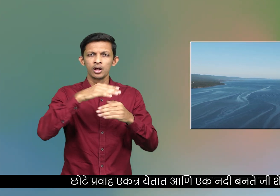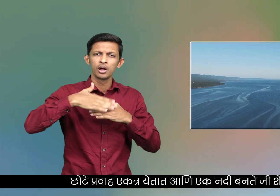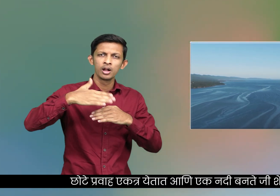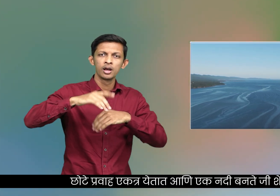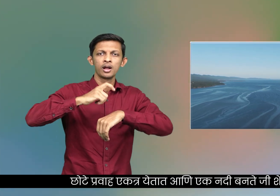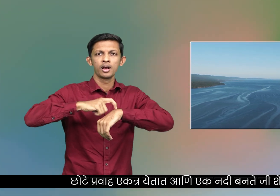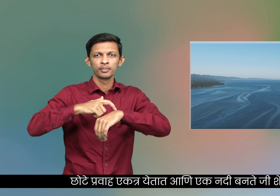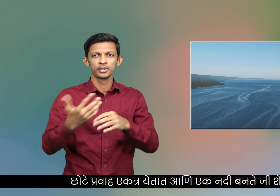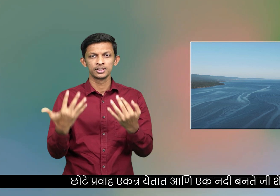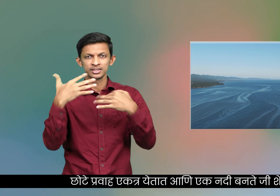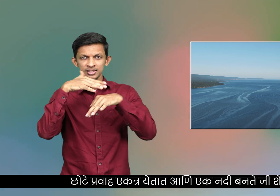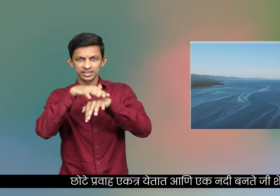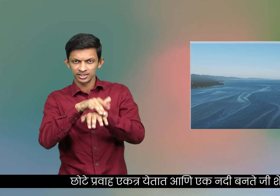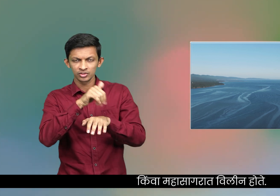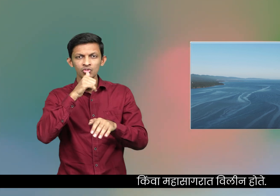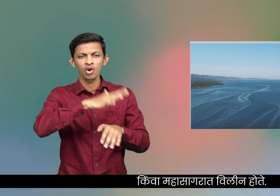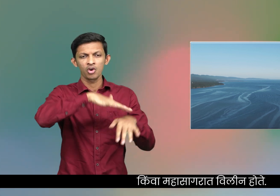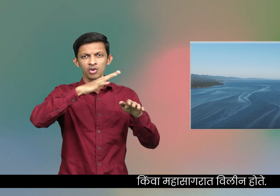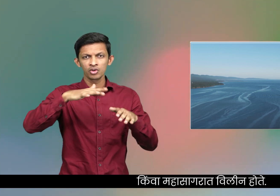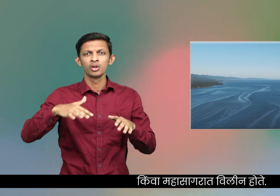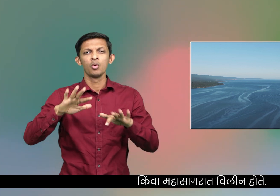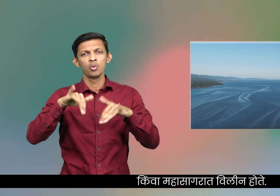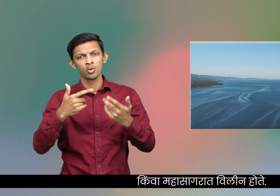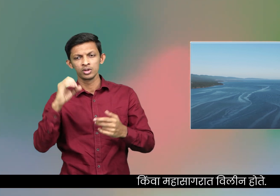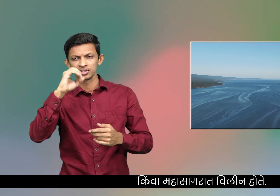समुद्रात किंवा महासागरात विलीन होते.